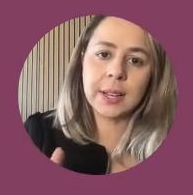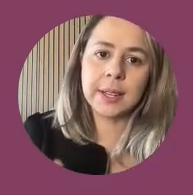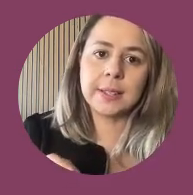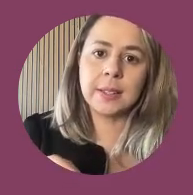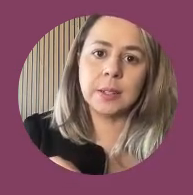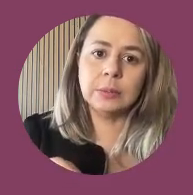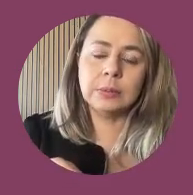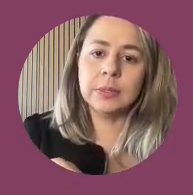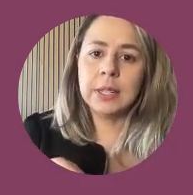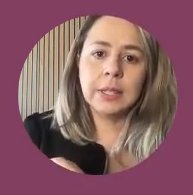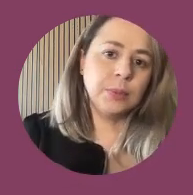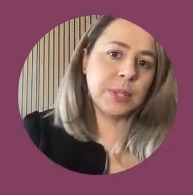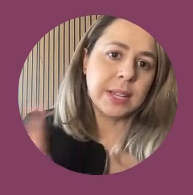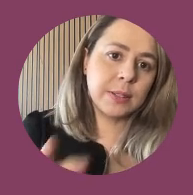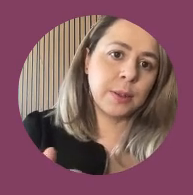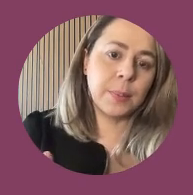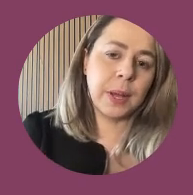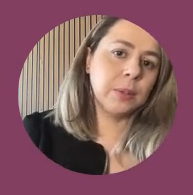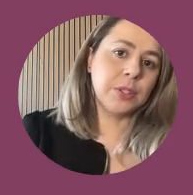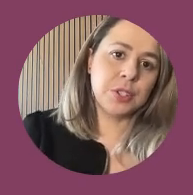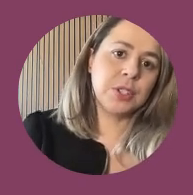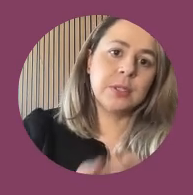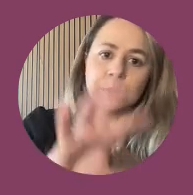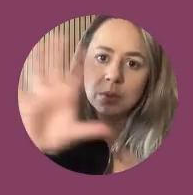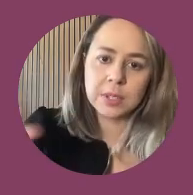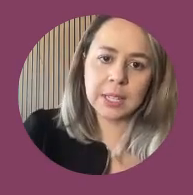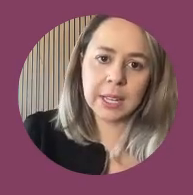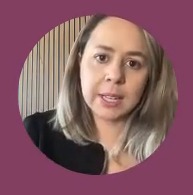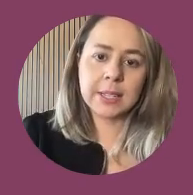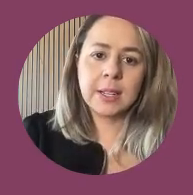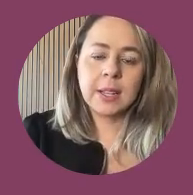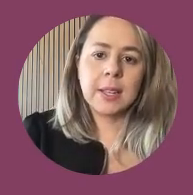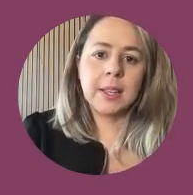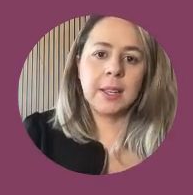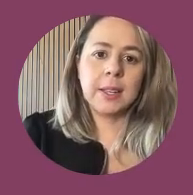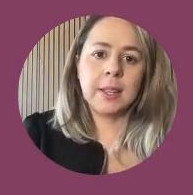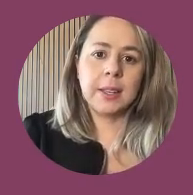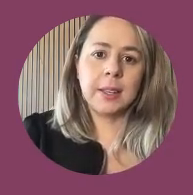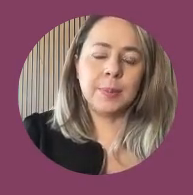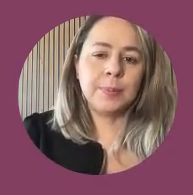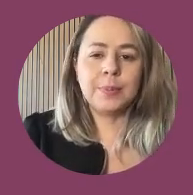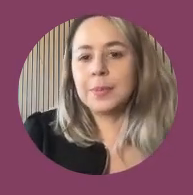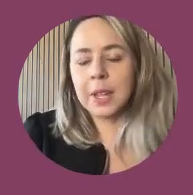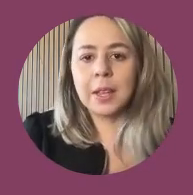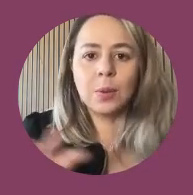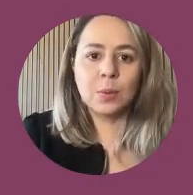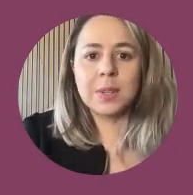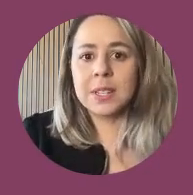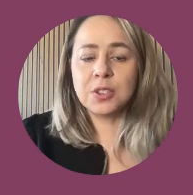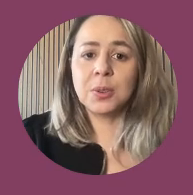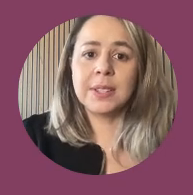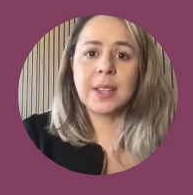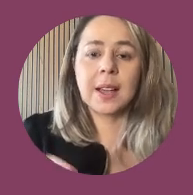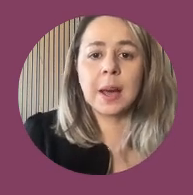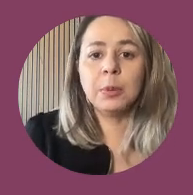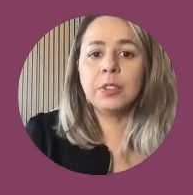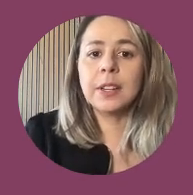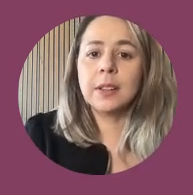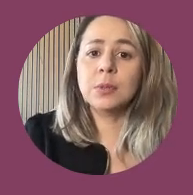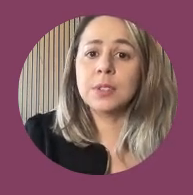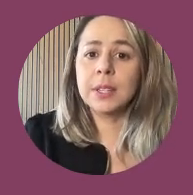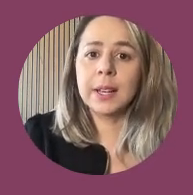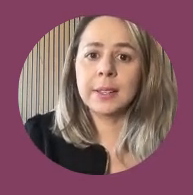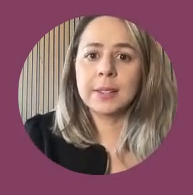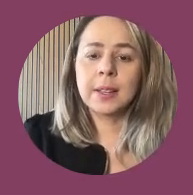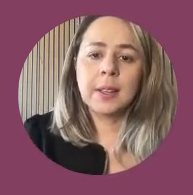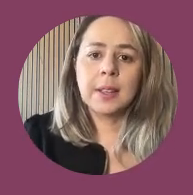de sinais. Então, no estado de São Paulo, a gente usa os sinais, tem algumas regiões que acabam